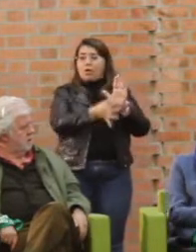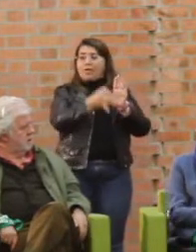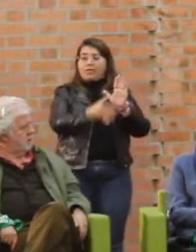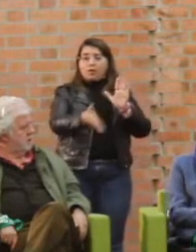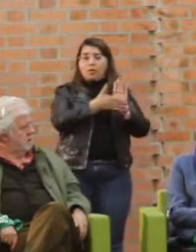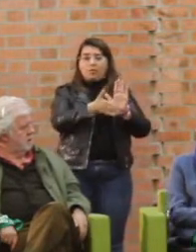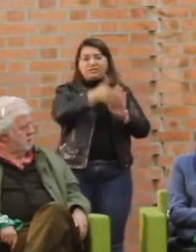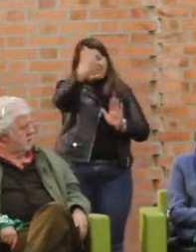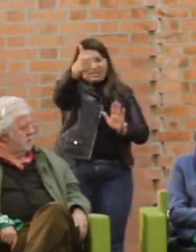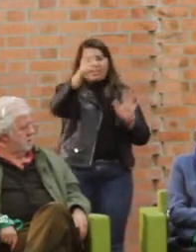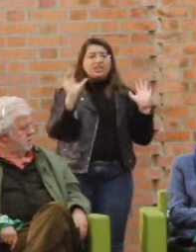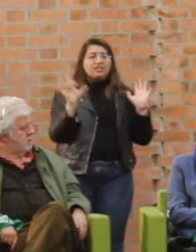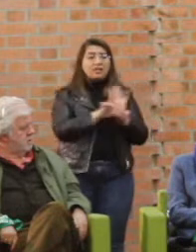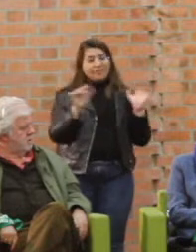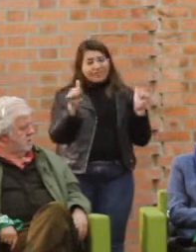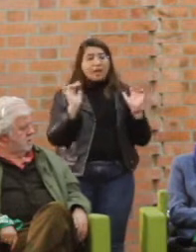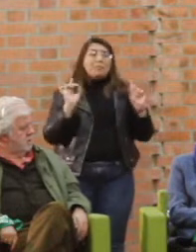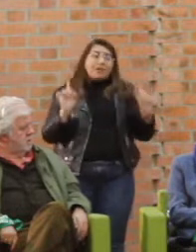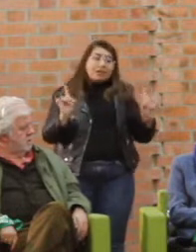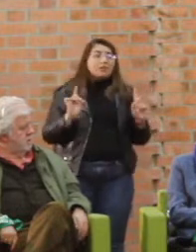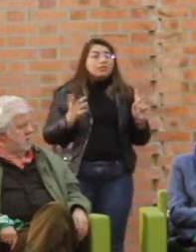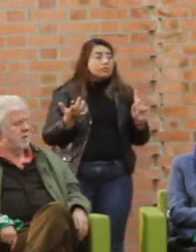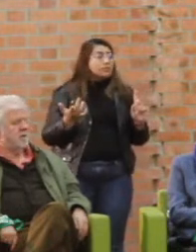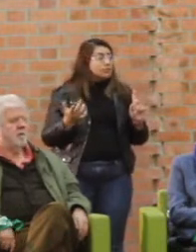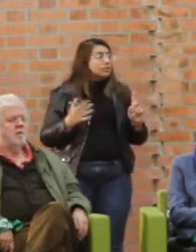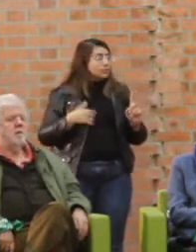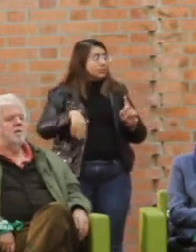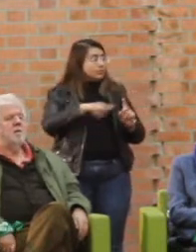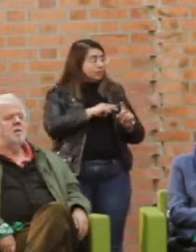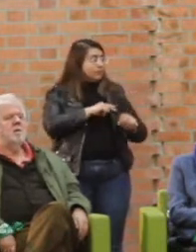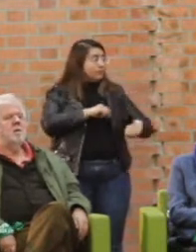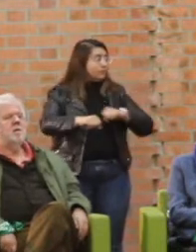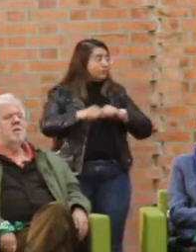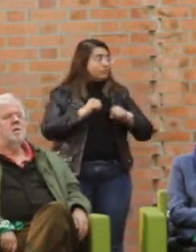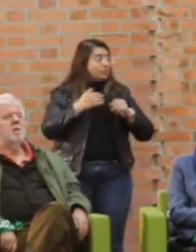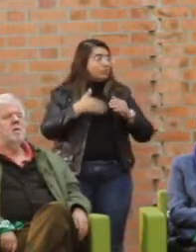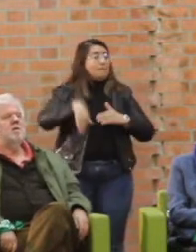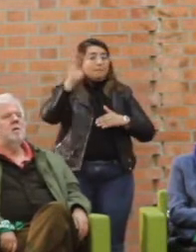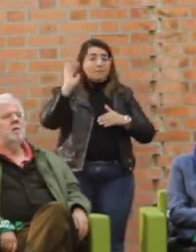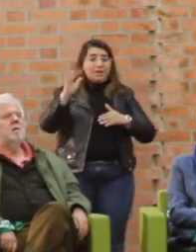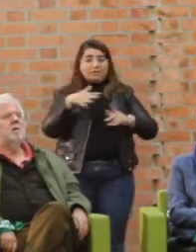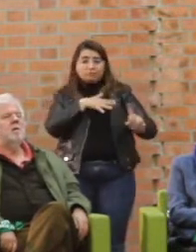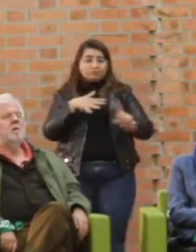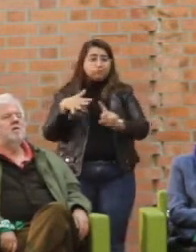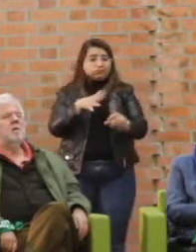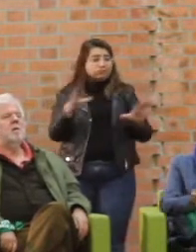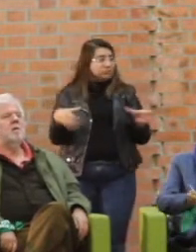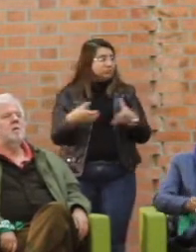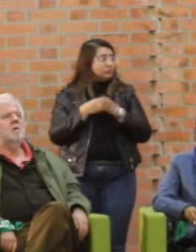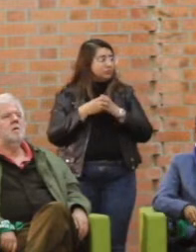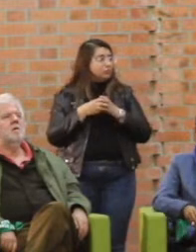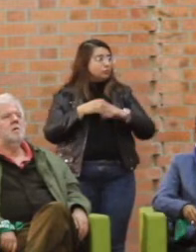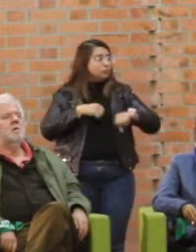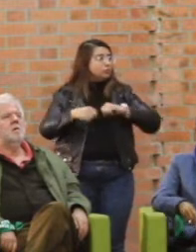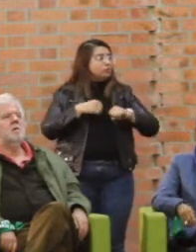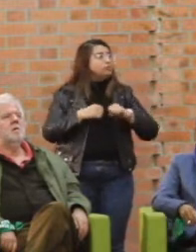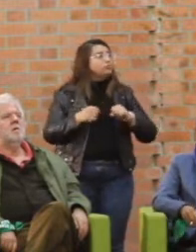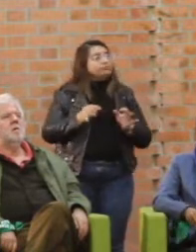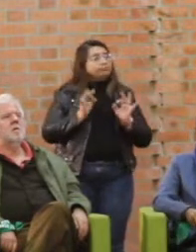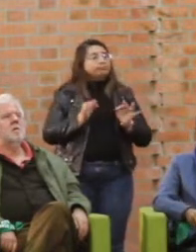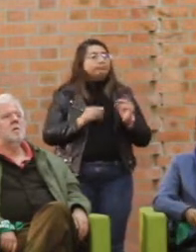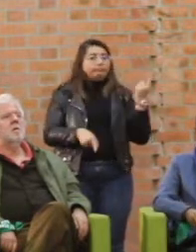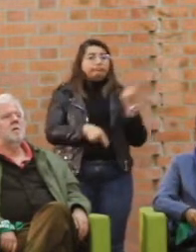pero efectivamente las redes de juntanza Siempre han sido mucho más efectivas y son las que efectivamente